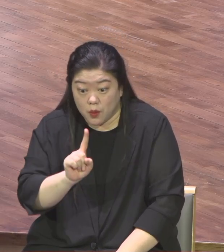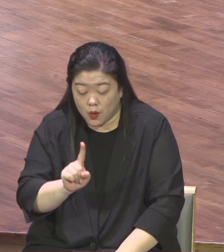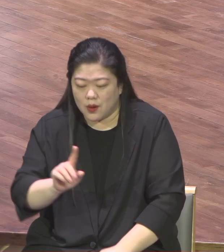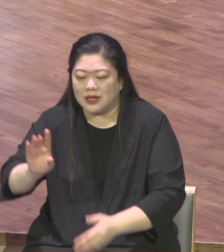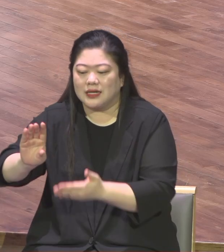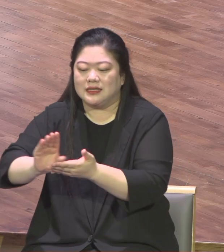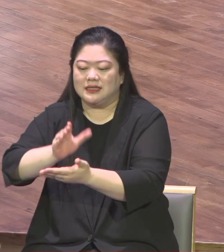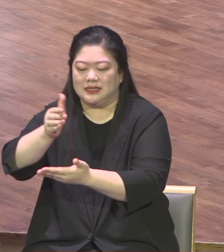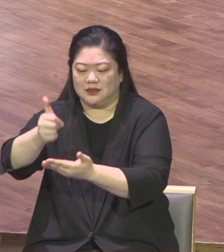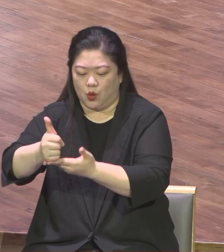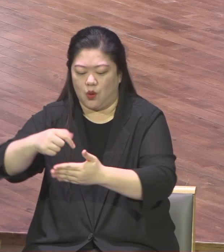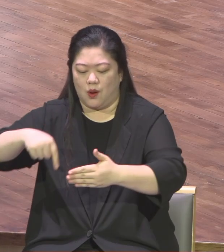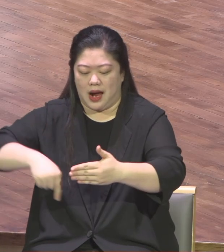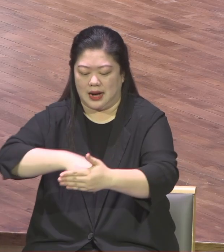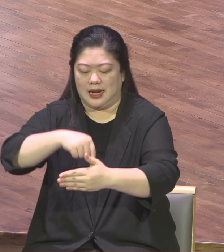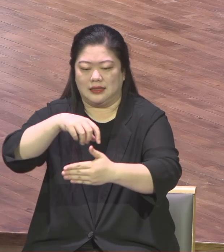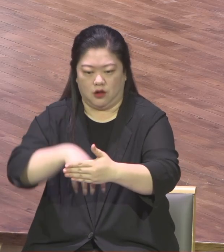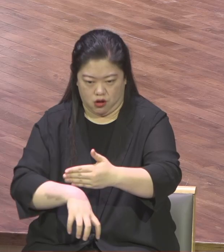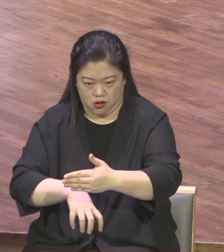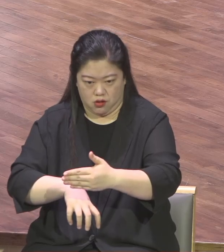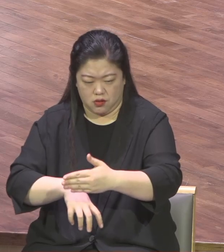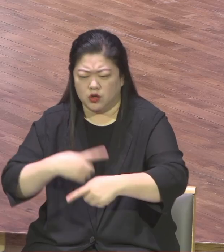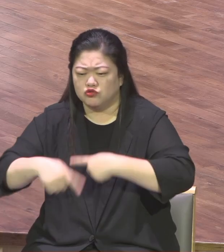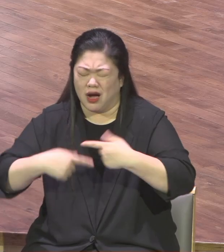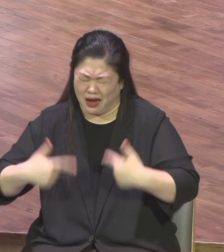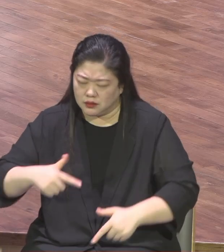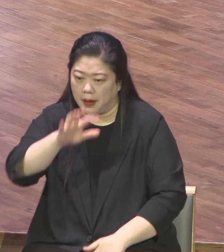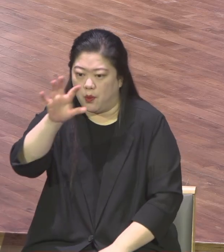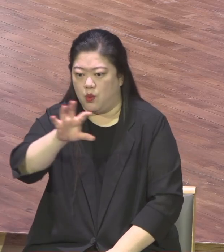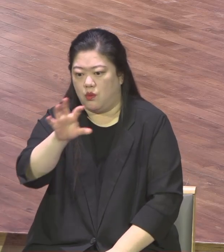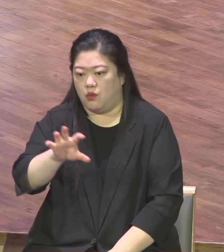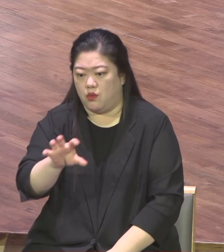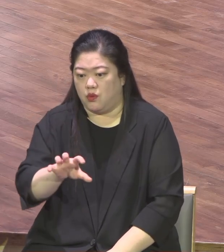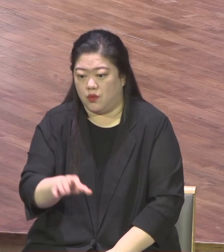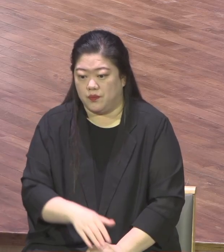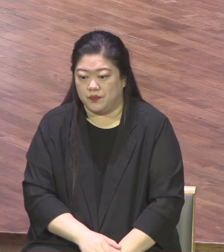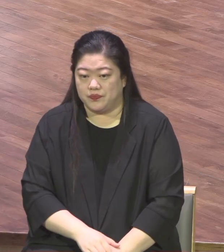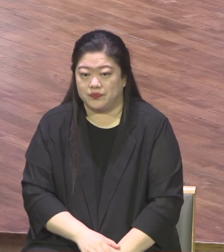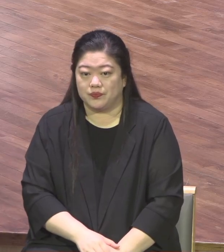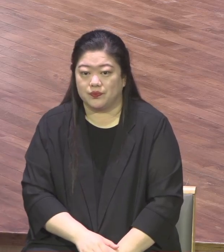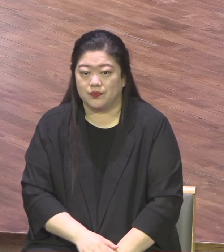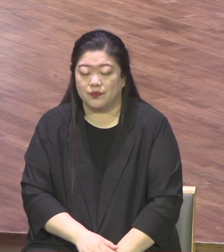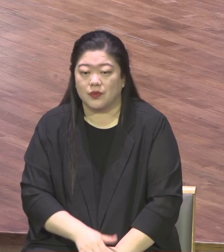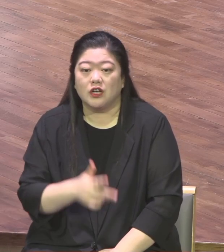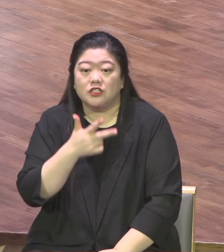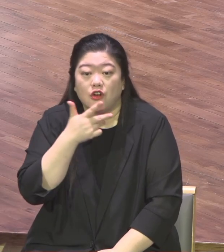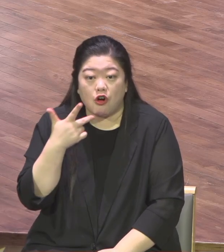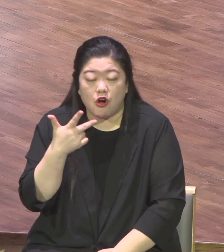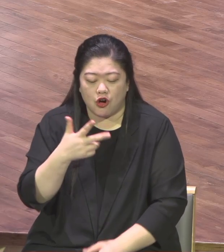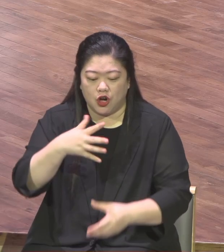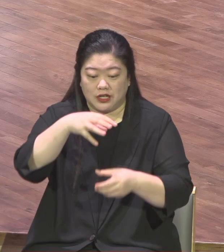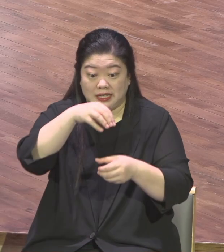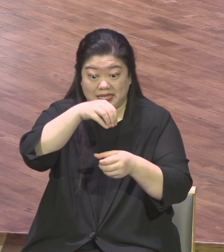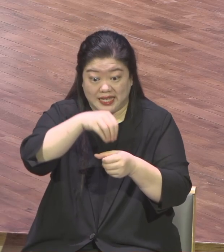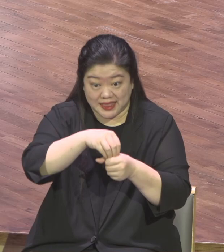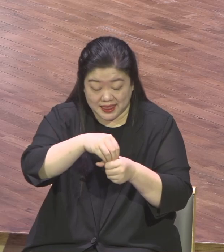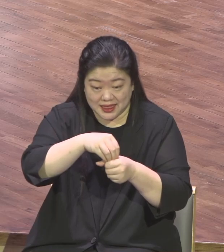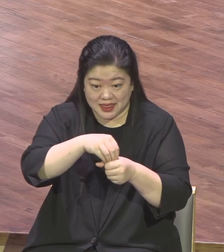그리스도 안에서. 그리스도 안에서란 엔 크리스토, 영어로 인